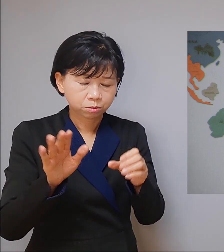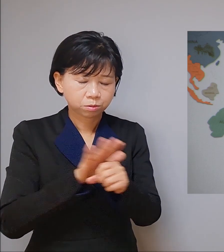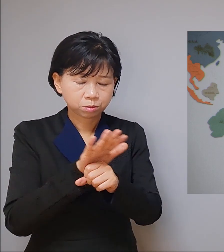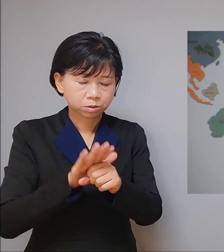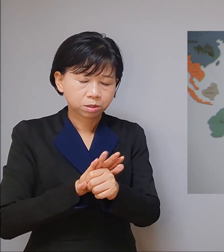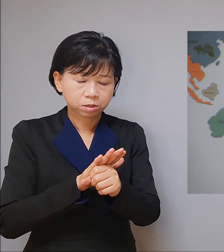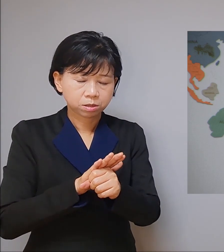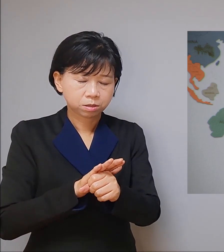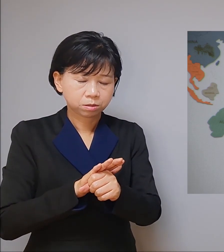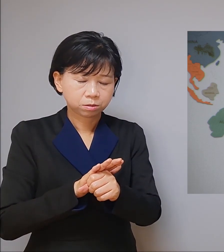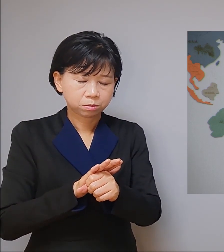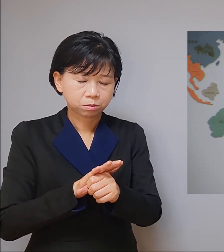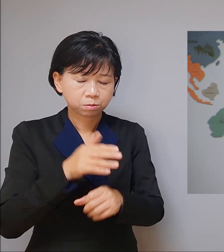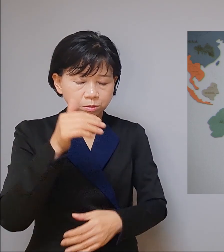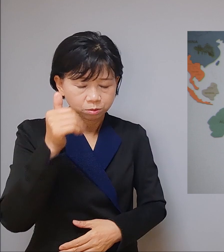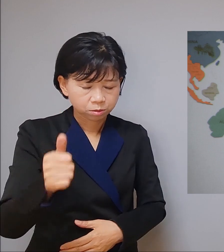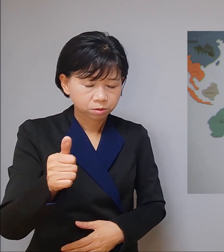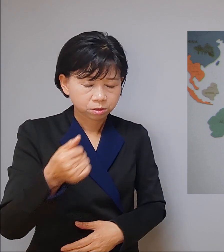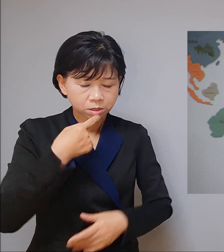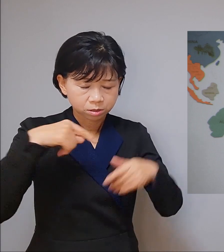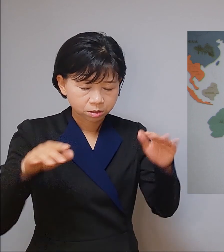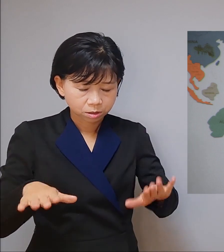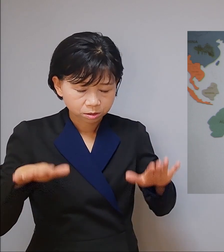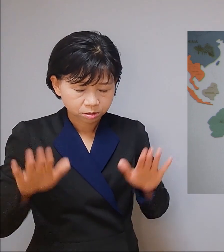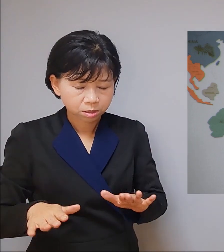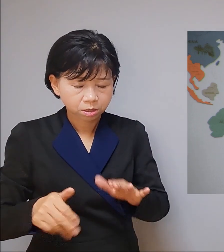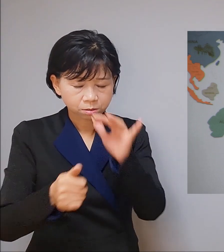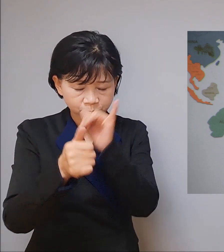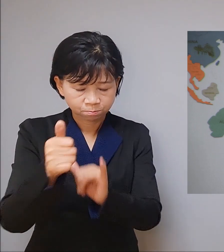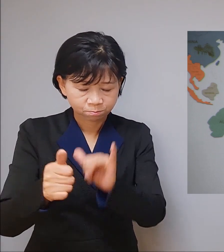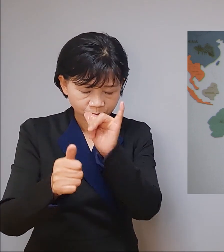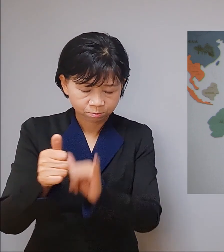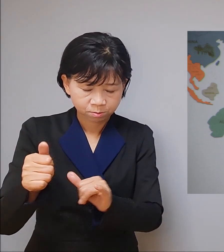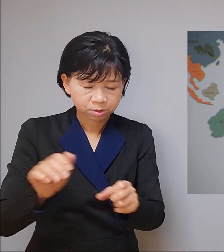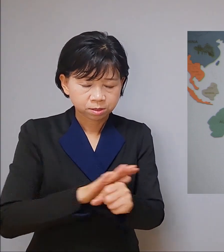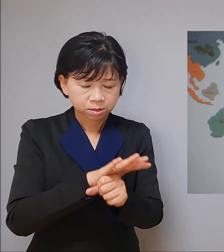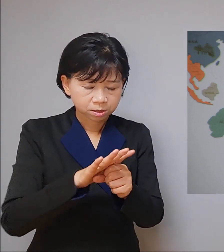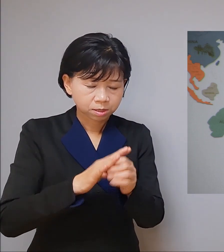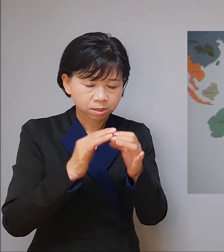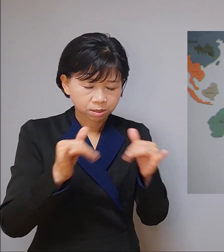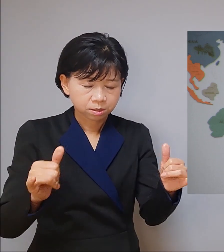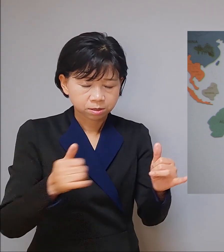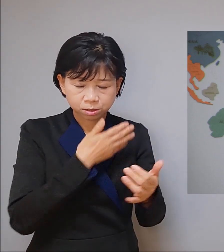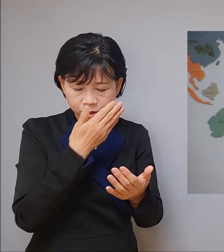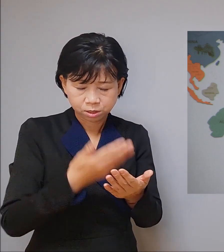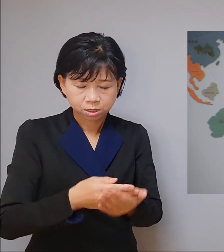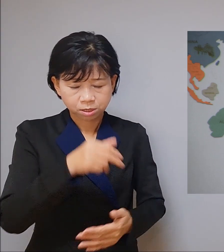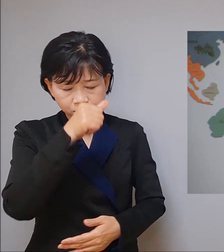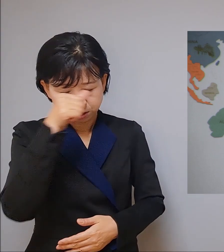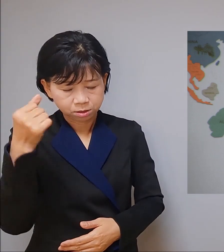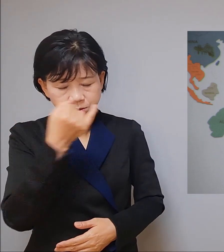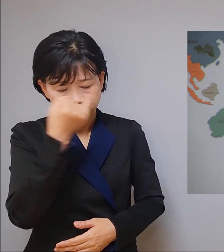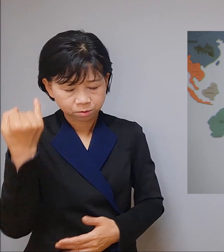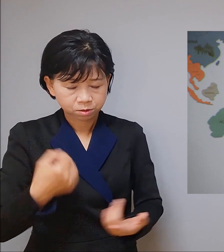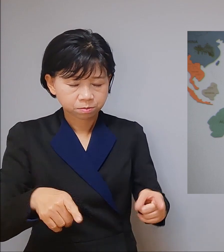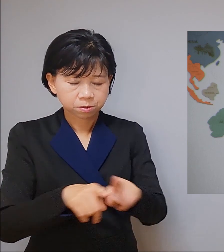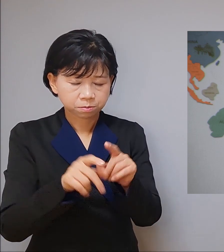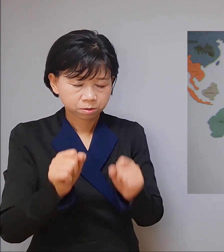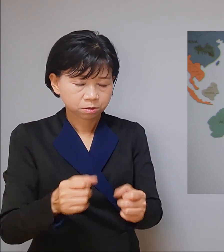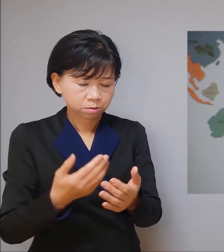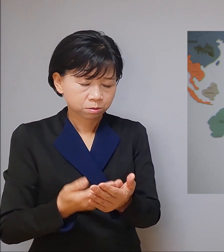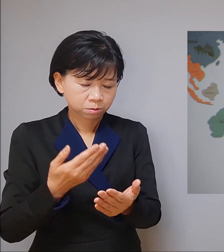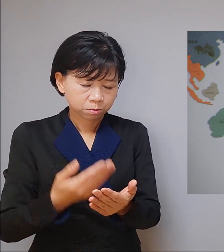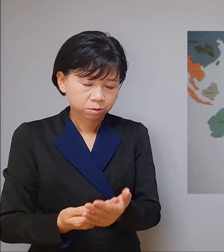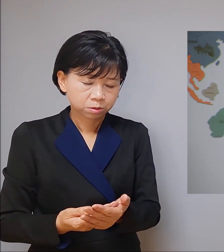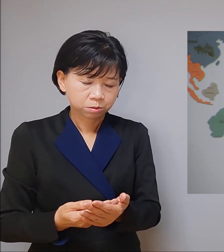사랑 목자로 오요 회장으로 또 천사로 섬기시는 사랑하는 귀한 장로님 권사님들 하나님 함께 하셔서